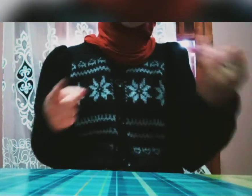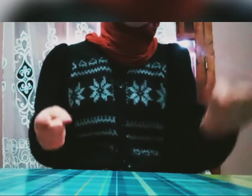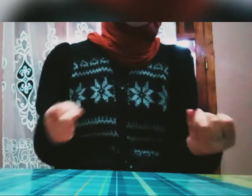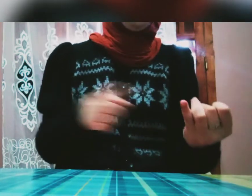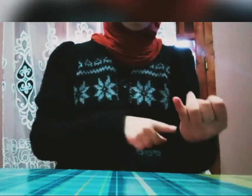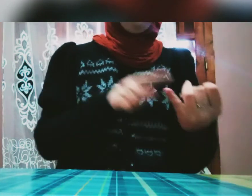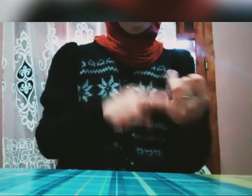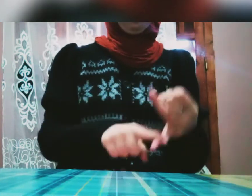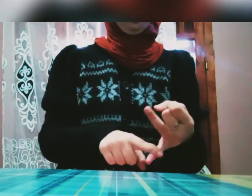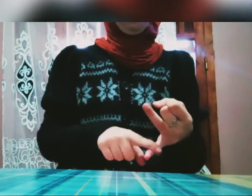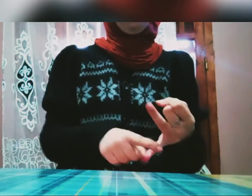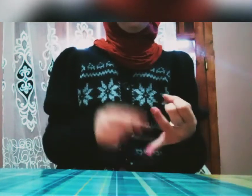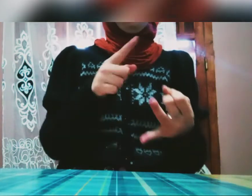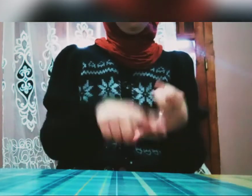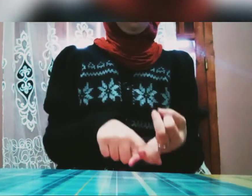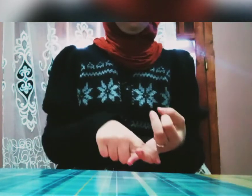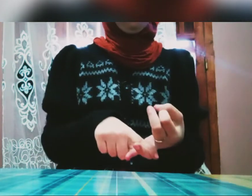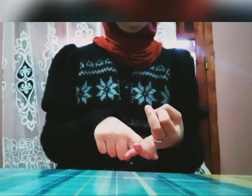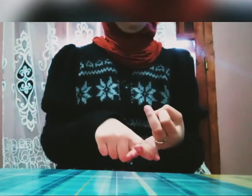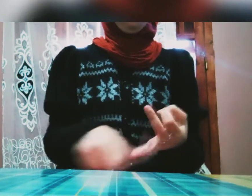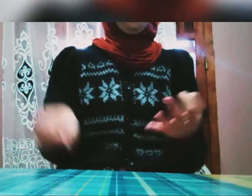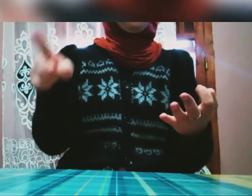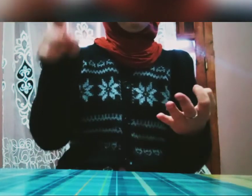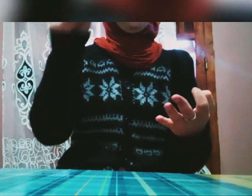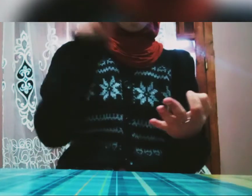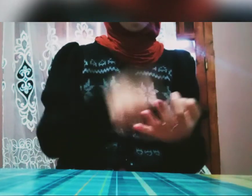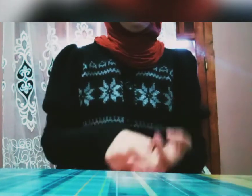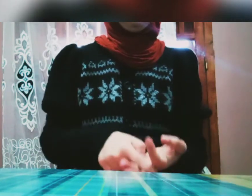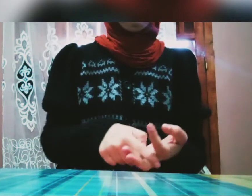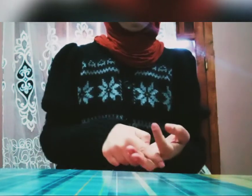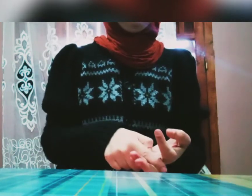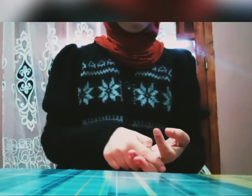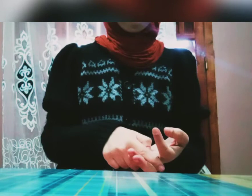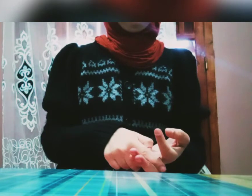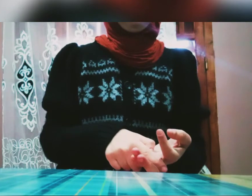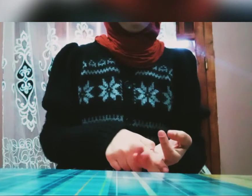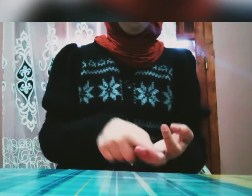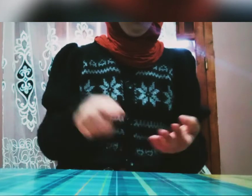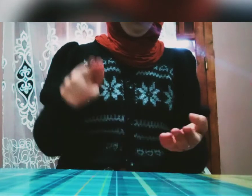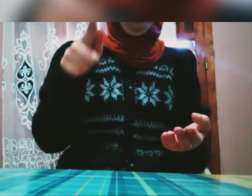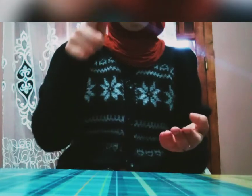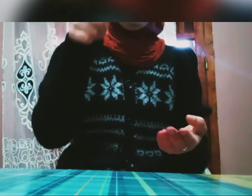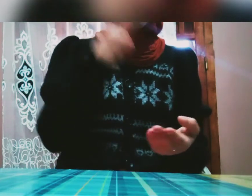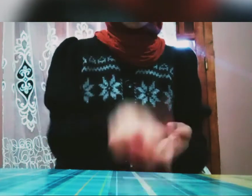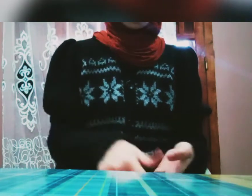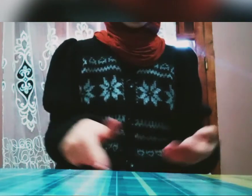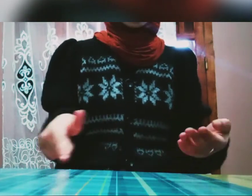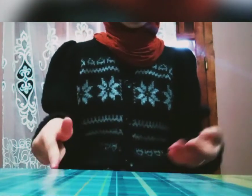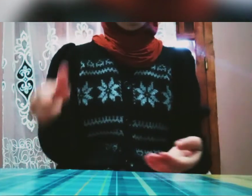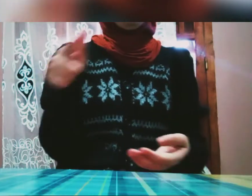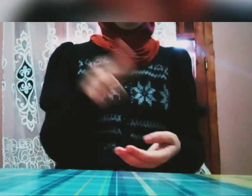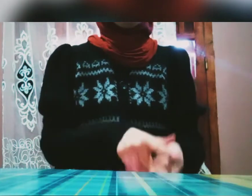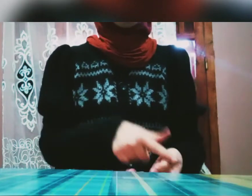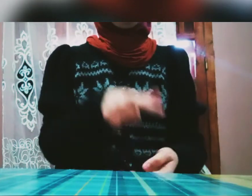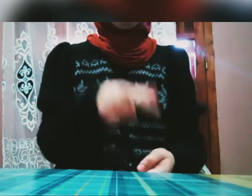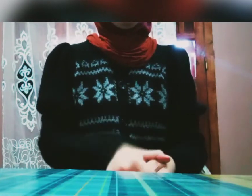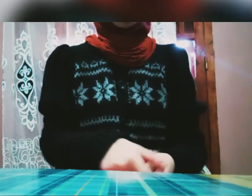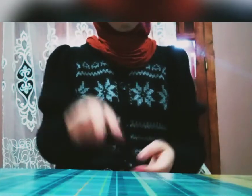نبلونكم شيء من الفقر وجوع ونقص من الاموال وموت الانفس والثمار نقص في الثمرات